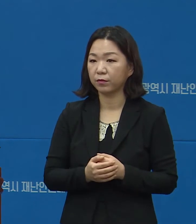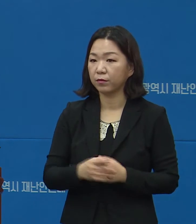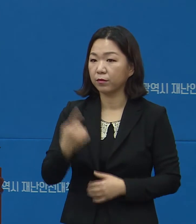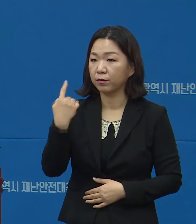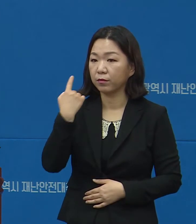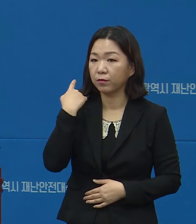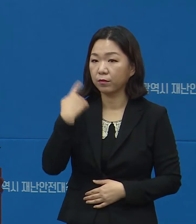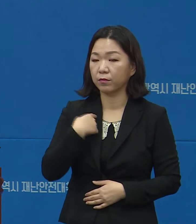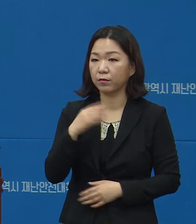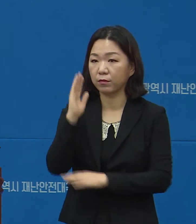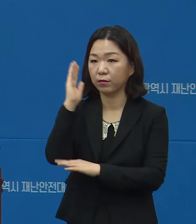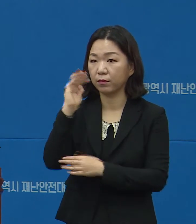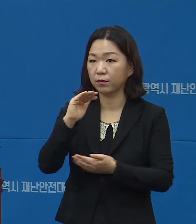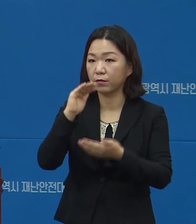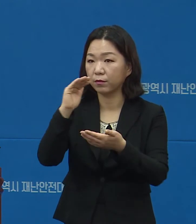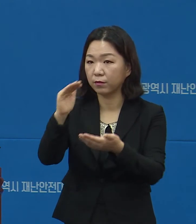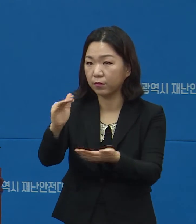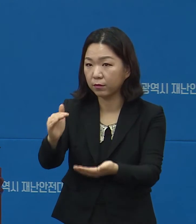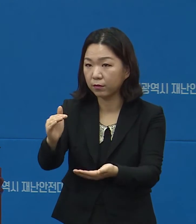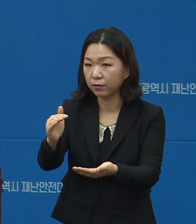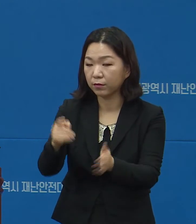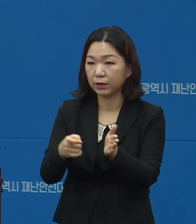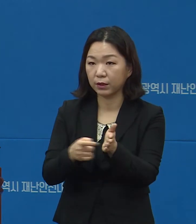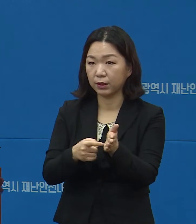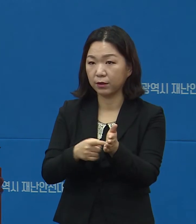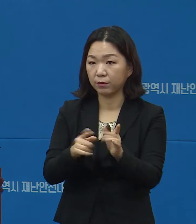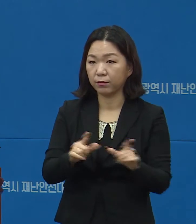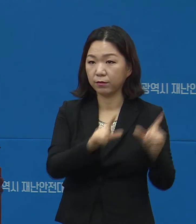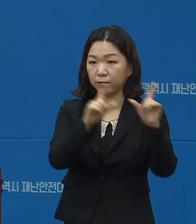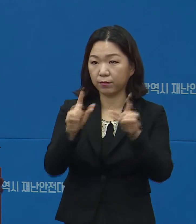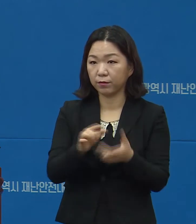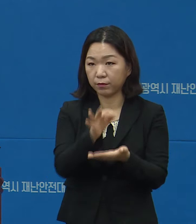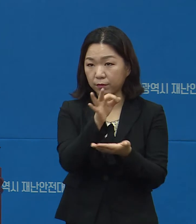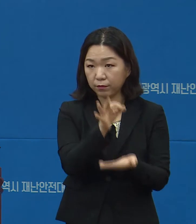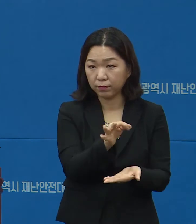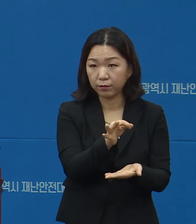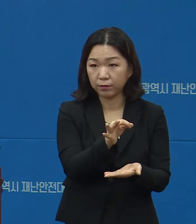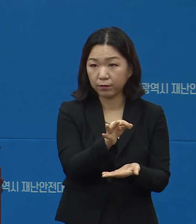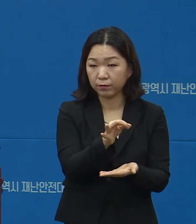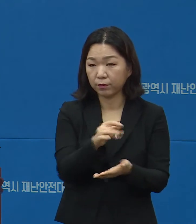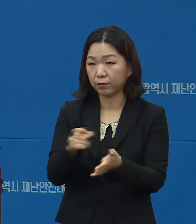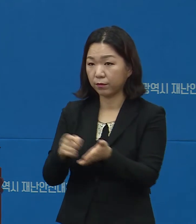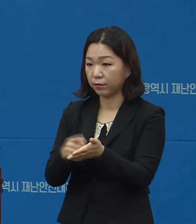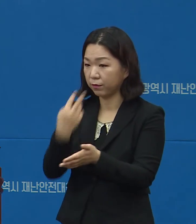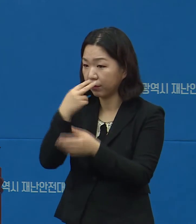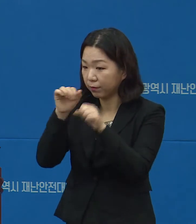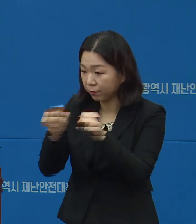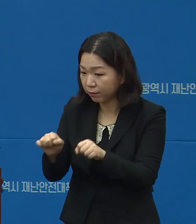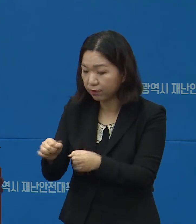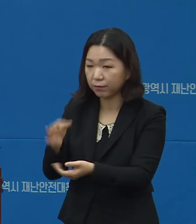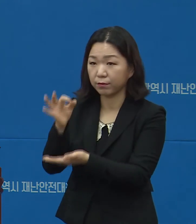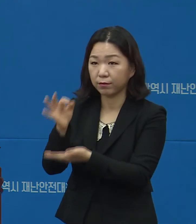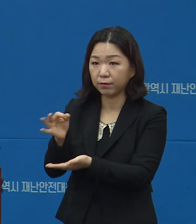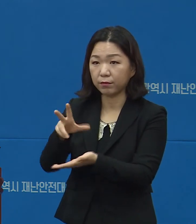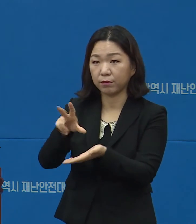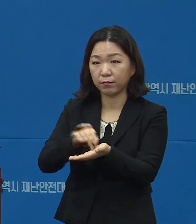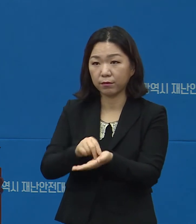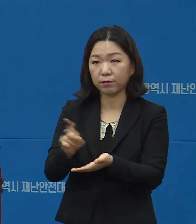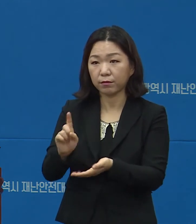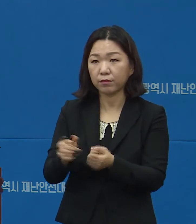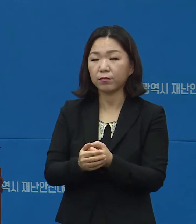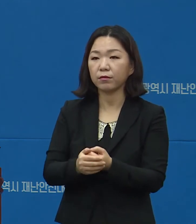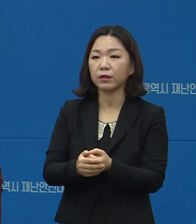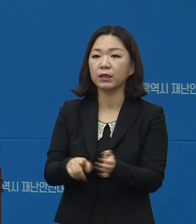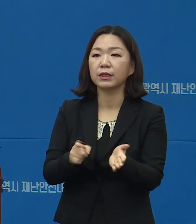어제 제가 말씀드렸던 이 긴급 생계 자금, 긴급 생존 자금의 문제는